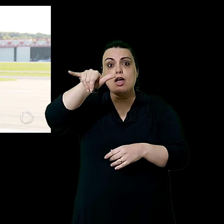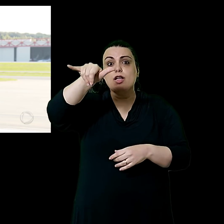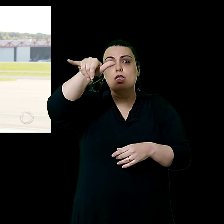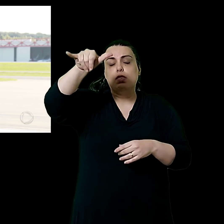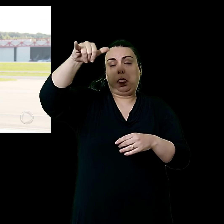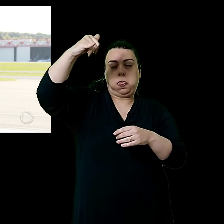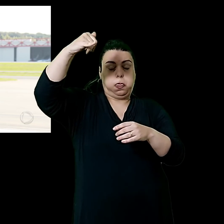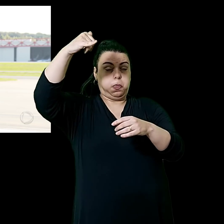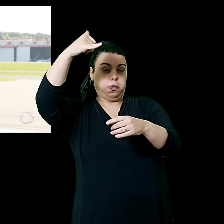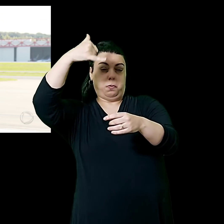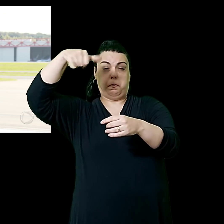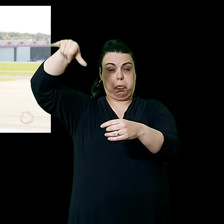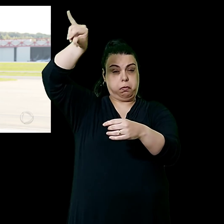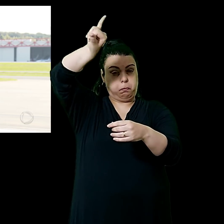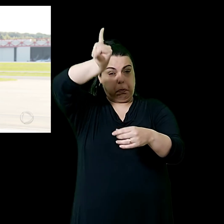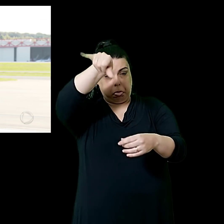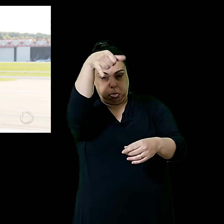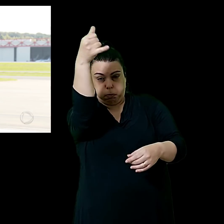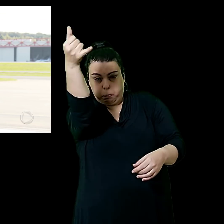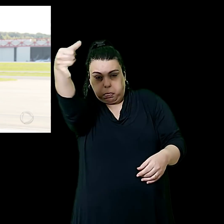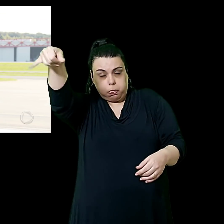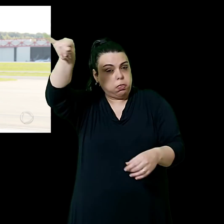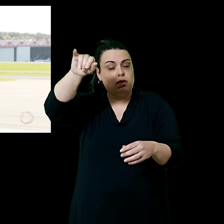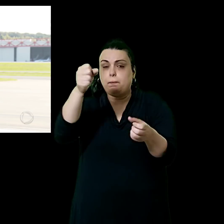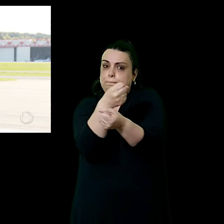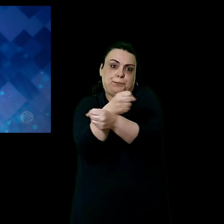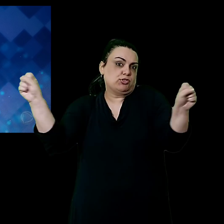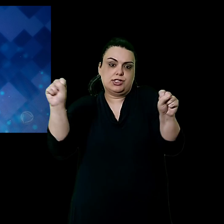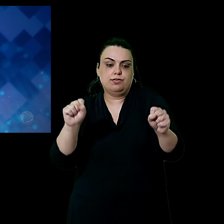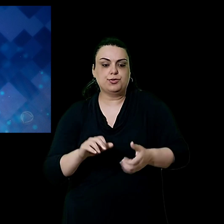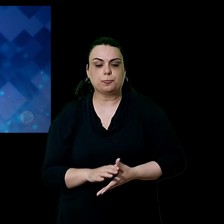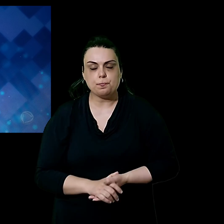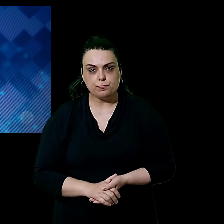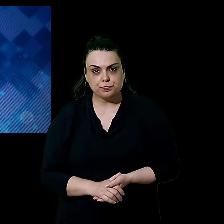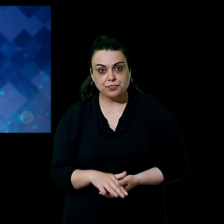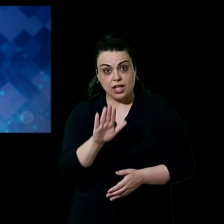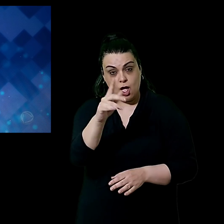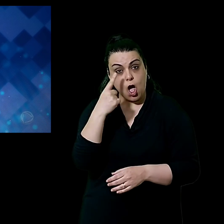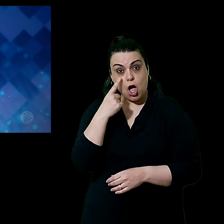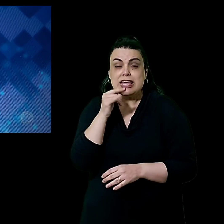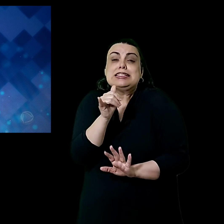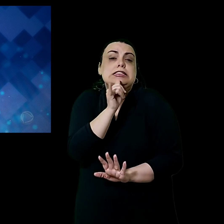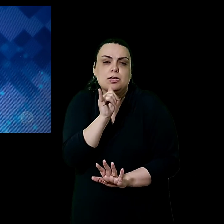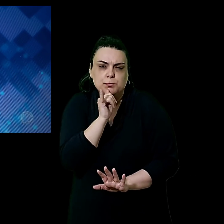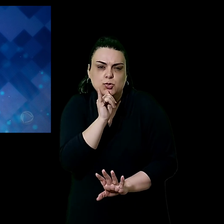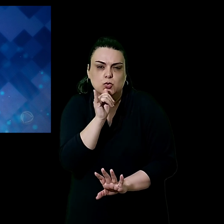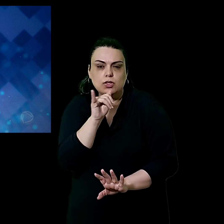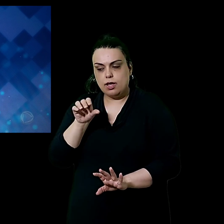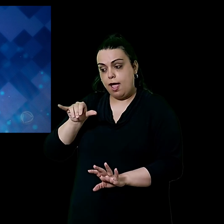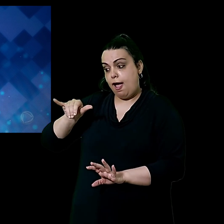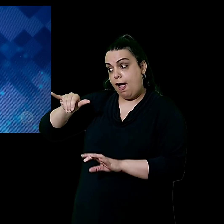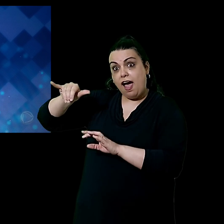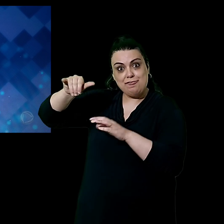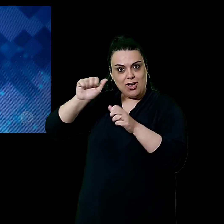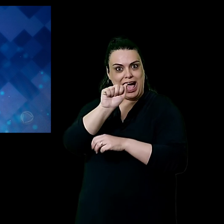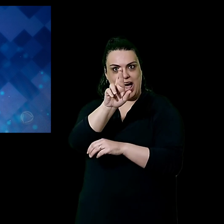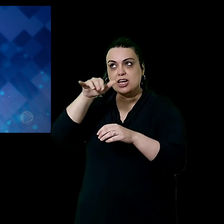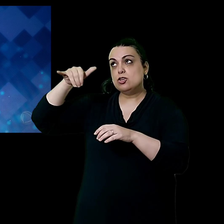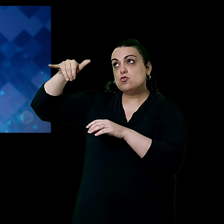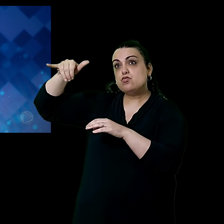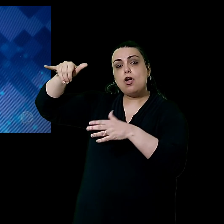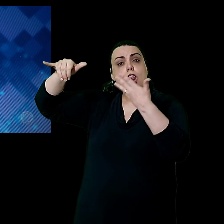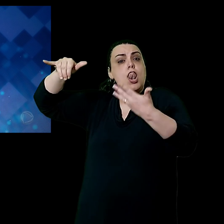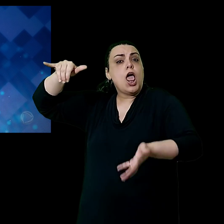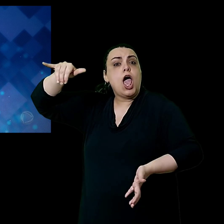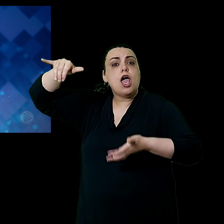aeronave completamente instável e impossível de ser voada. Para você ter uma ideia, o avião, no ar, ele é mais leve